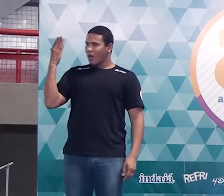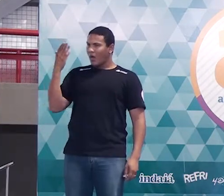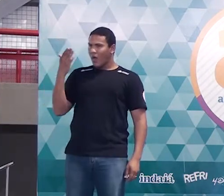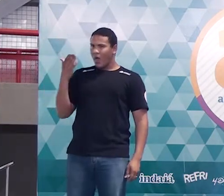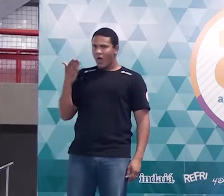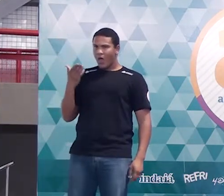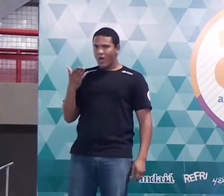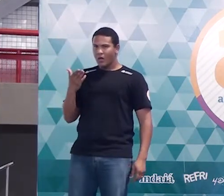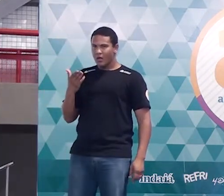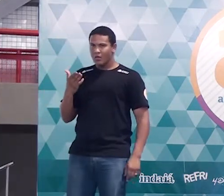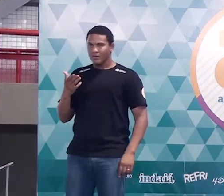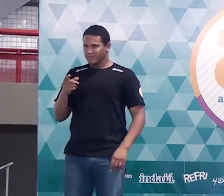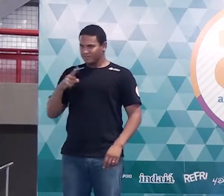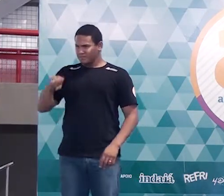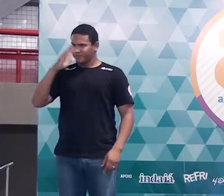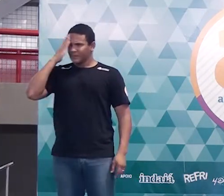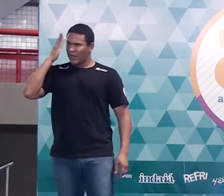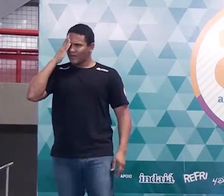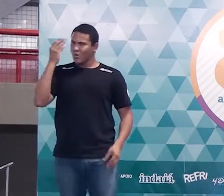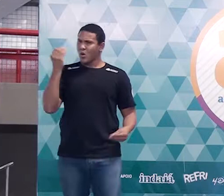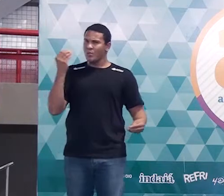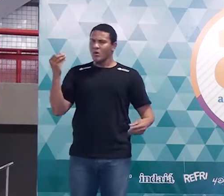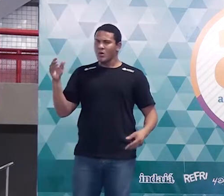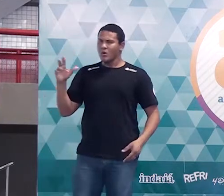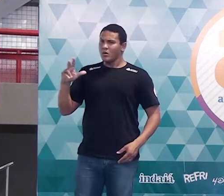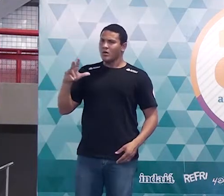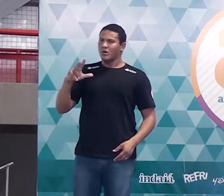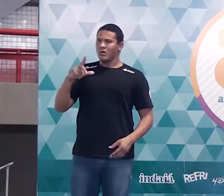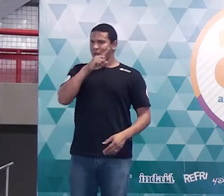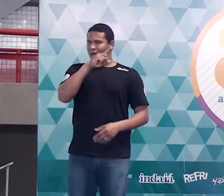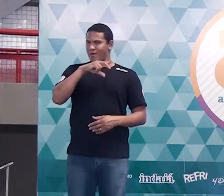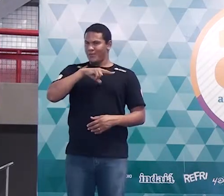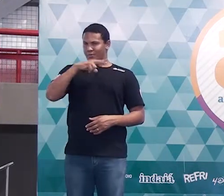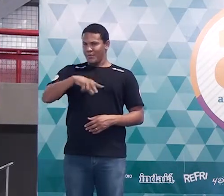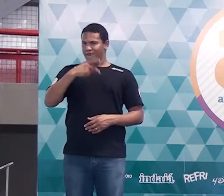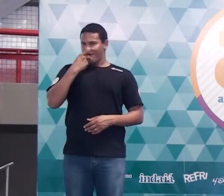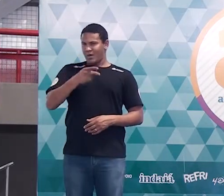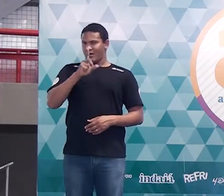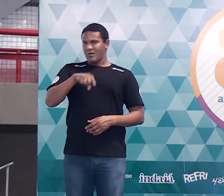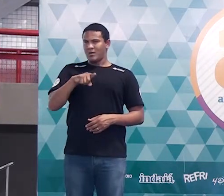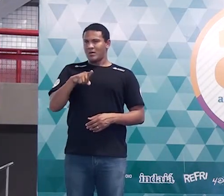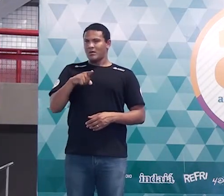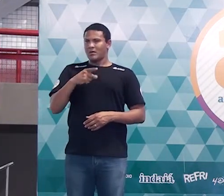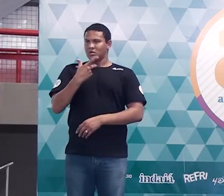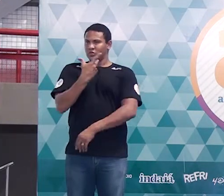Vocês sabem como é que o português diz injeção?